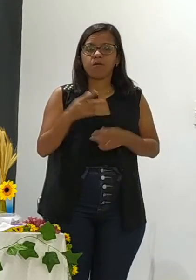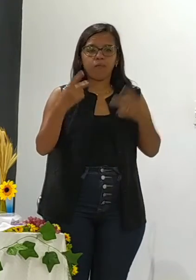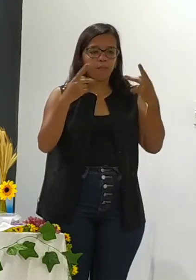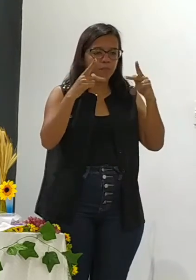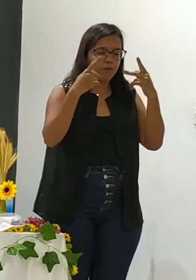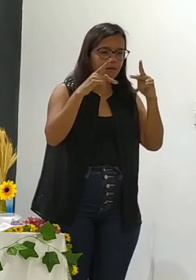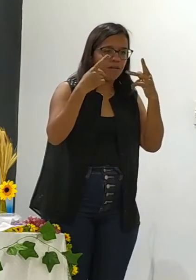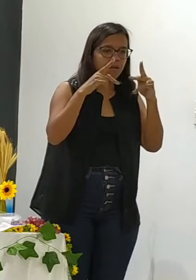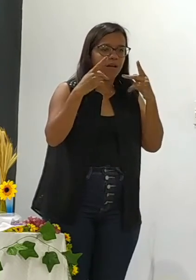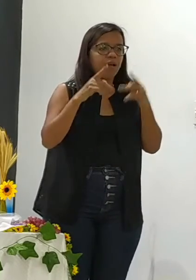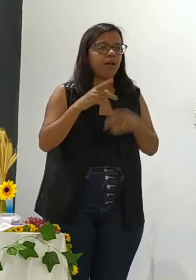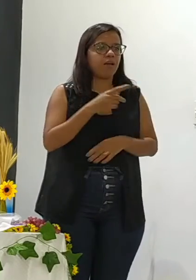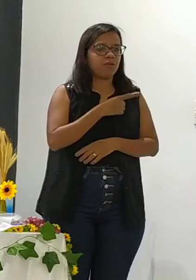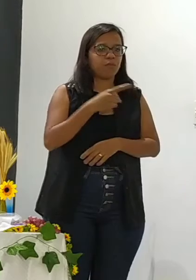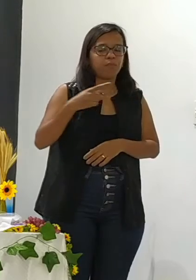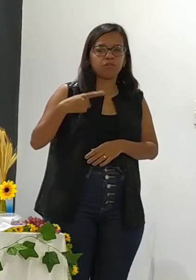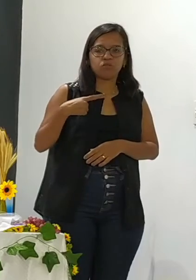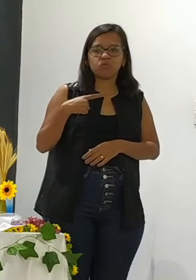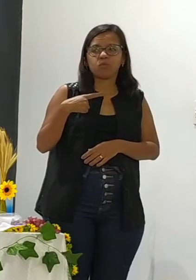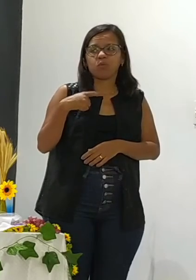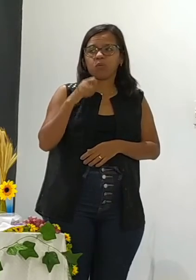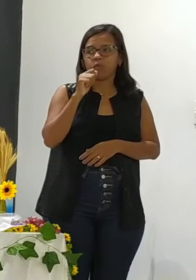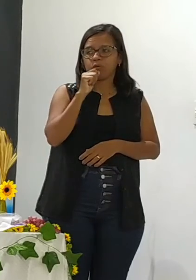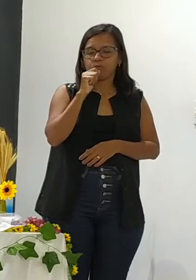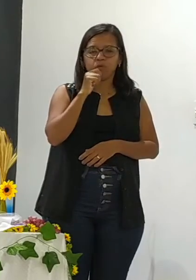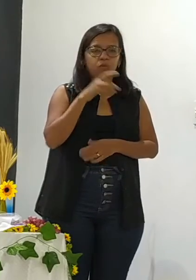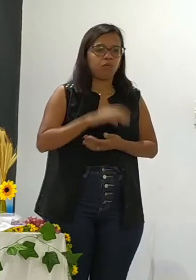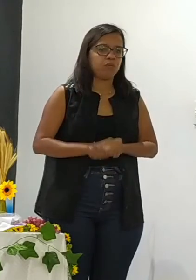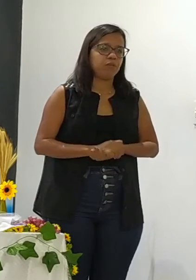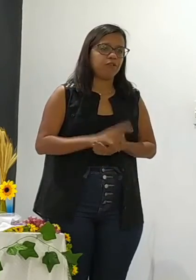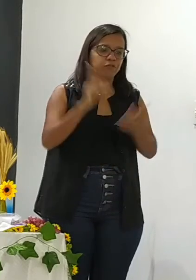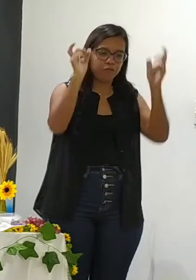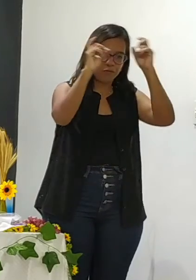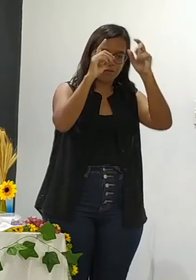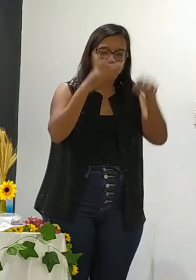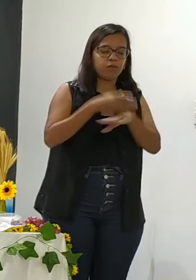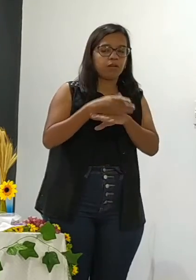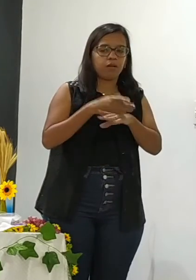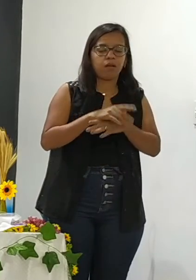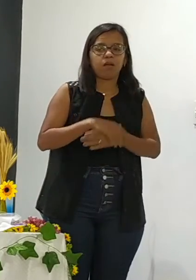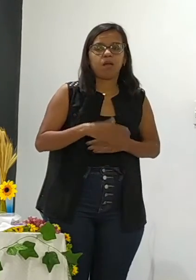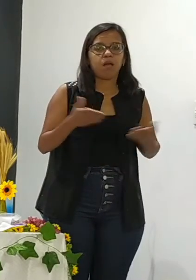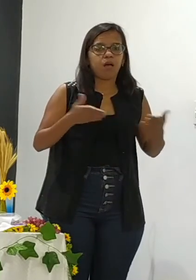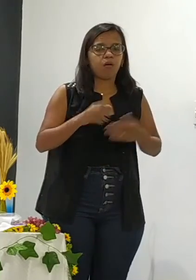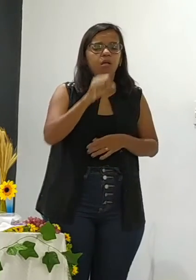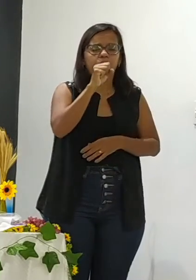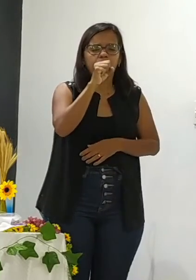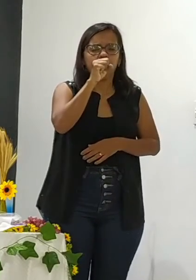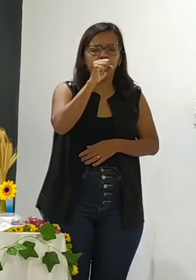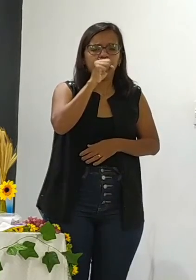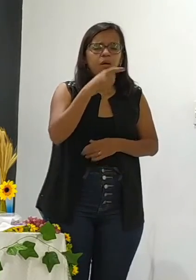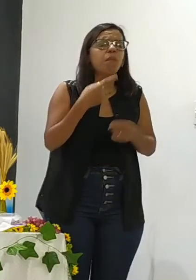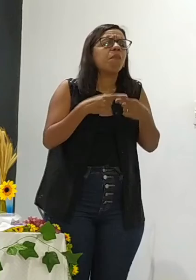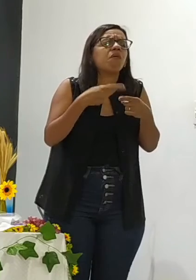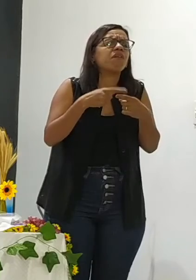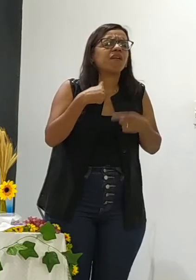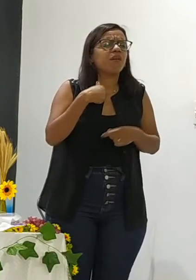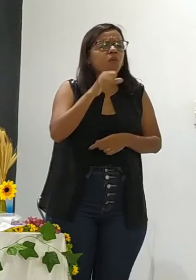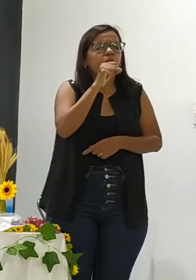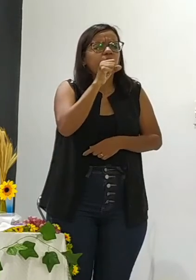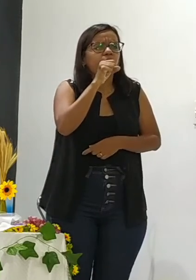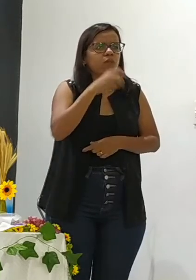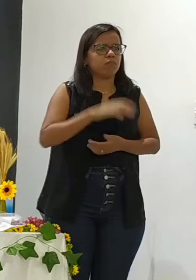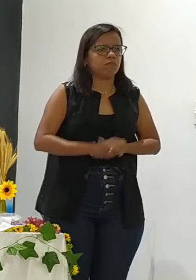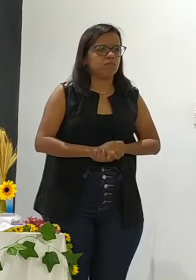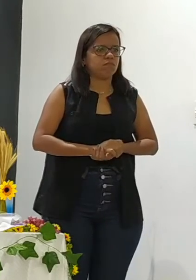Antônio. Ele disse: fala para mim, eu não consigo ir. Aí agora eu estou tossindo, porque não